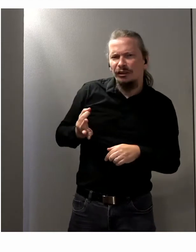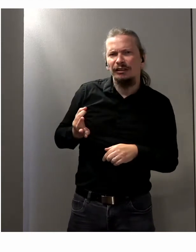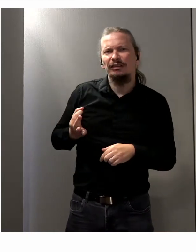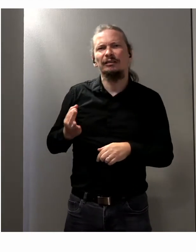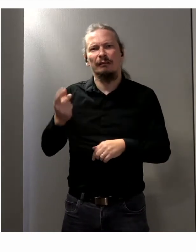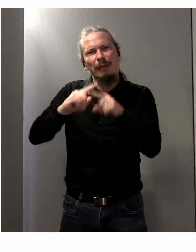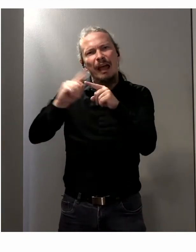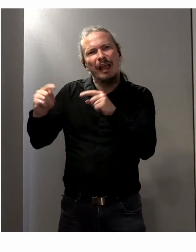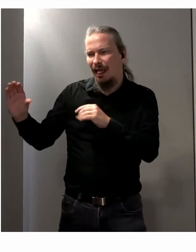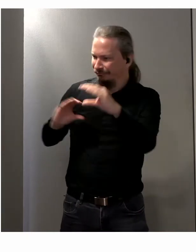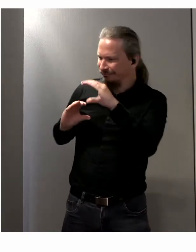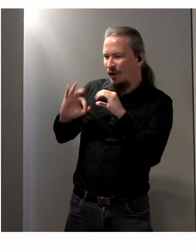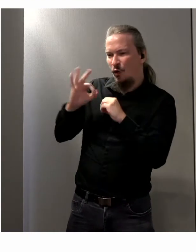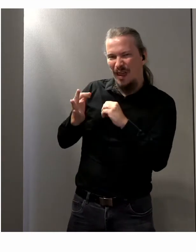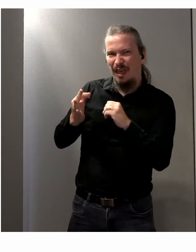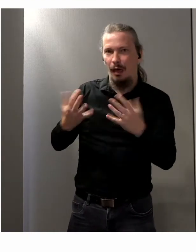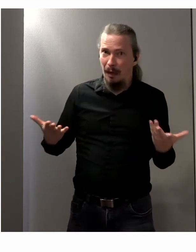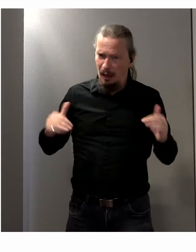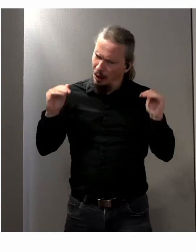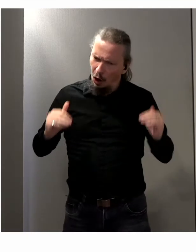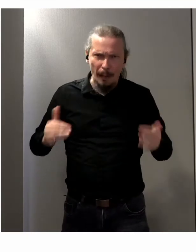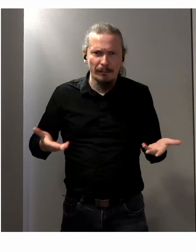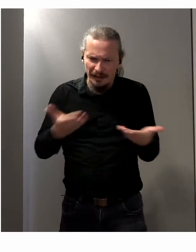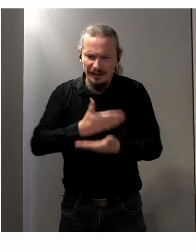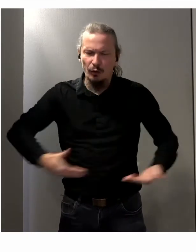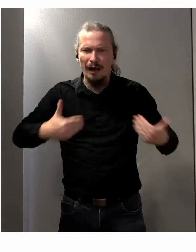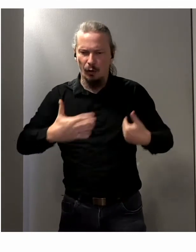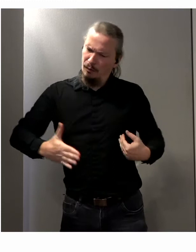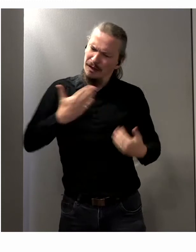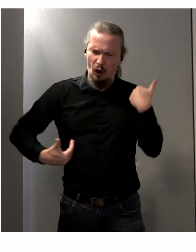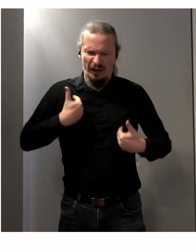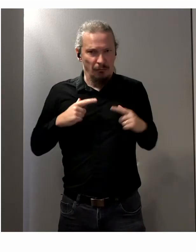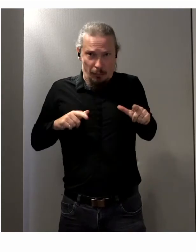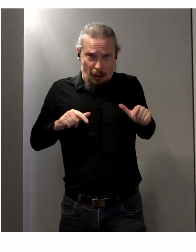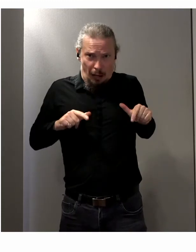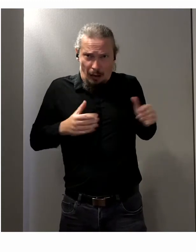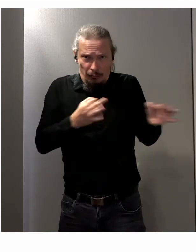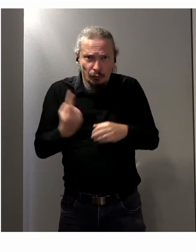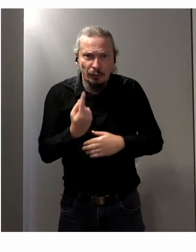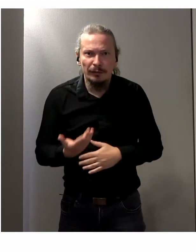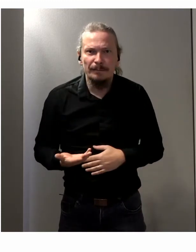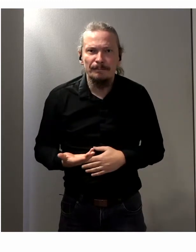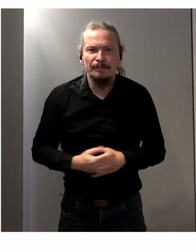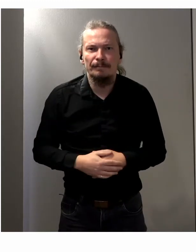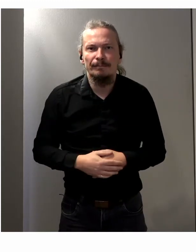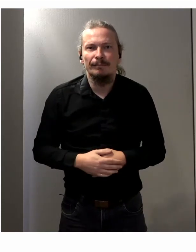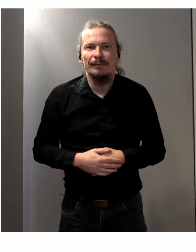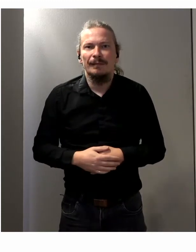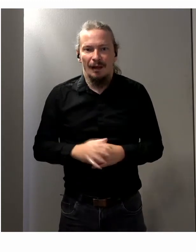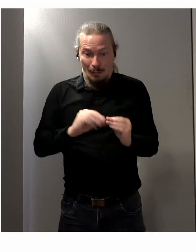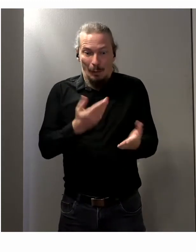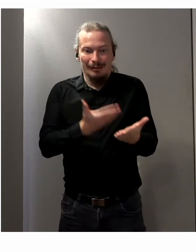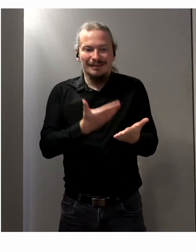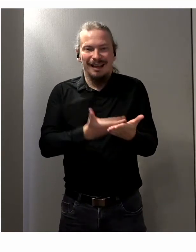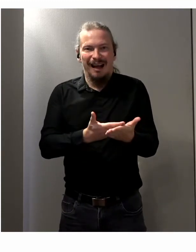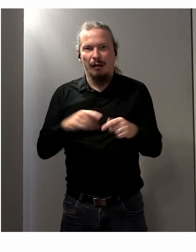aide financière. Elles restent avec le problème qui leur est propre. Et ce problème, l'État a pris